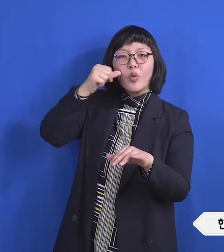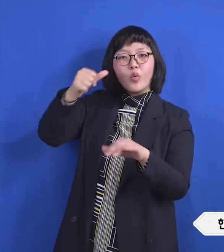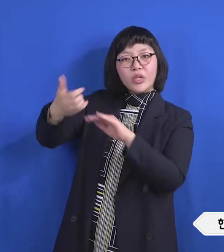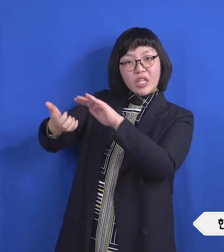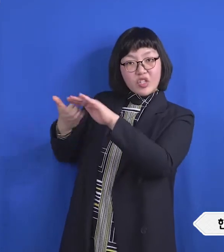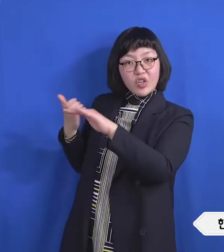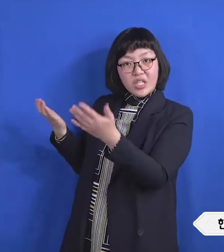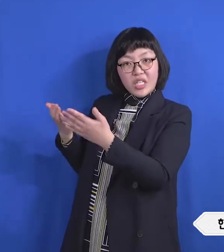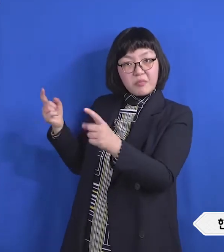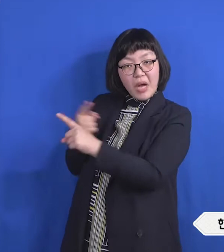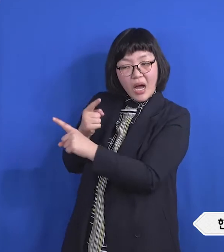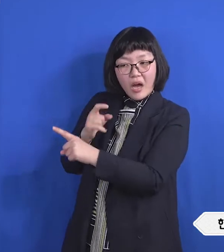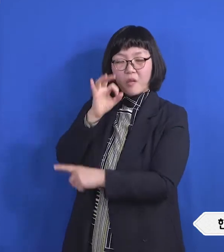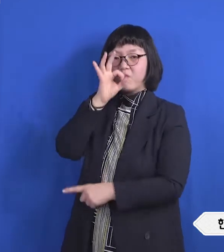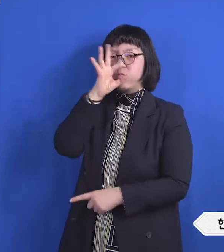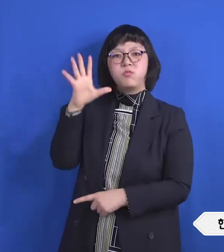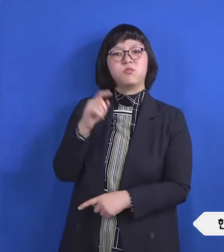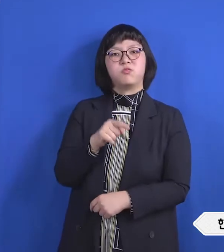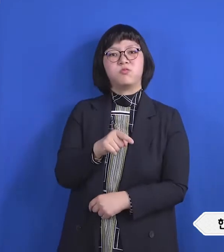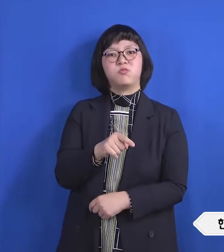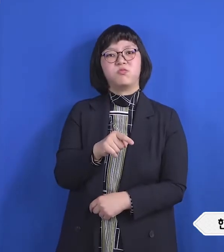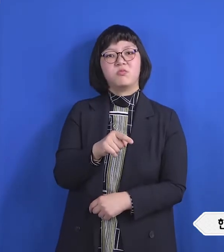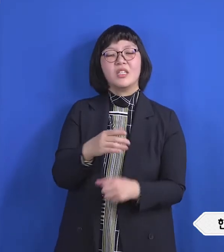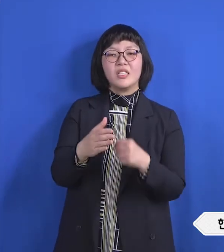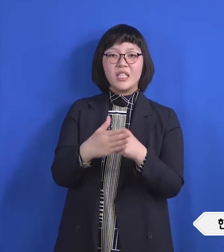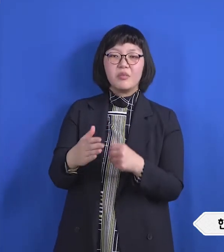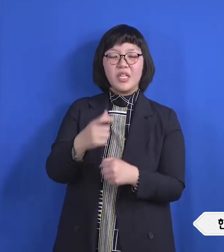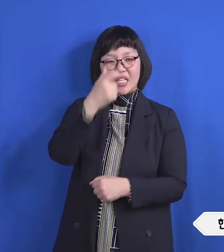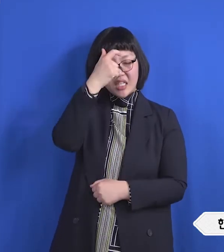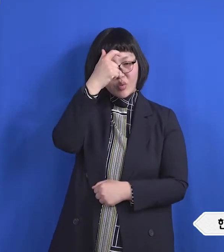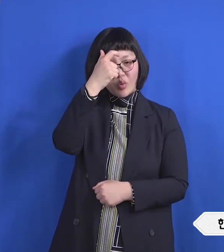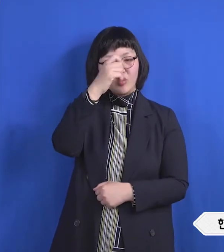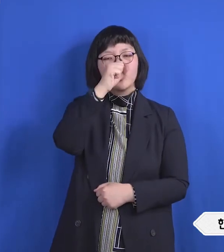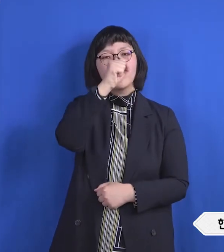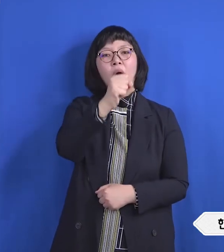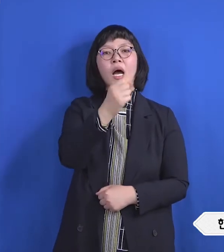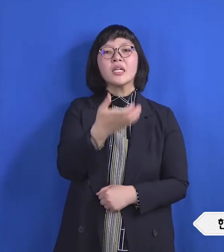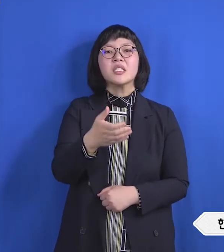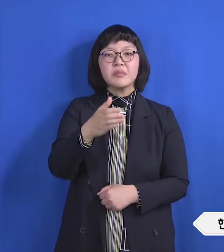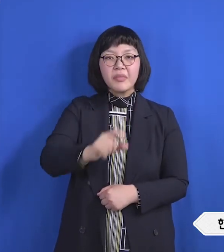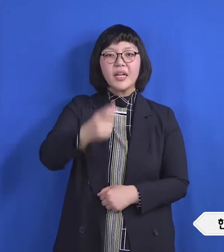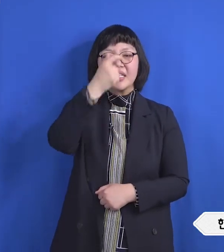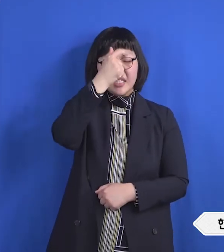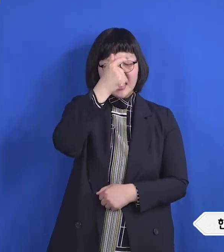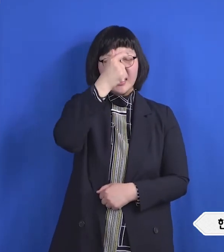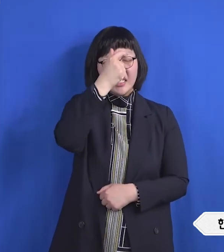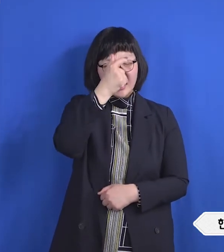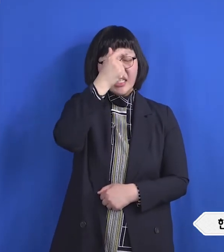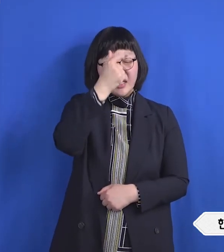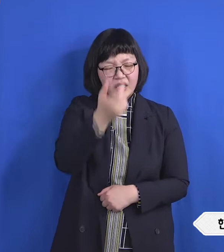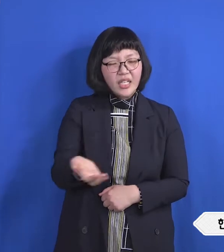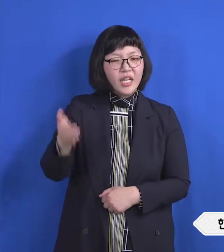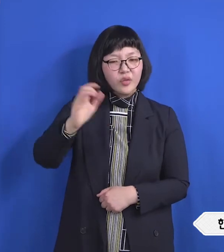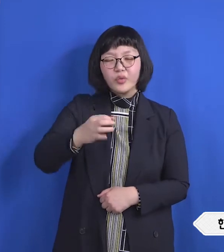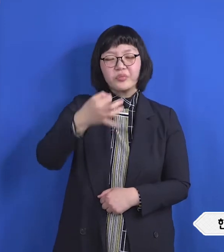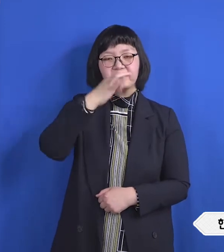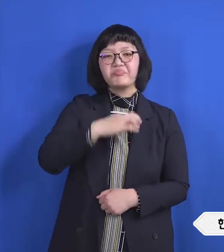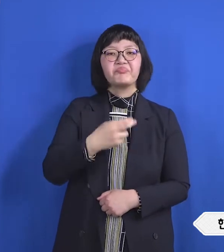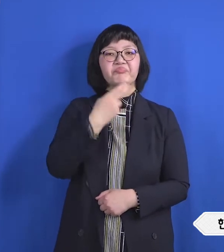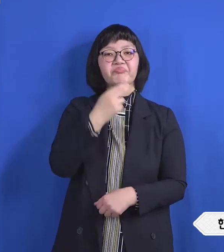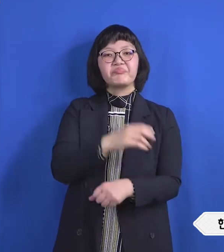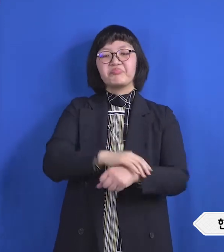바꿀 수는 없지 않느냐. 그래서 기도가 좋은 거지만은 아무리 기도해도 그 문제만큼은 어떻게 할